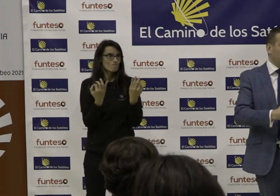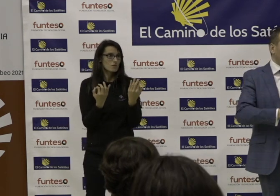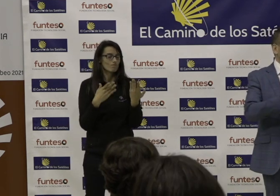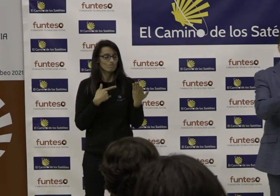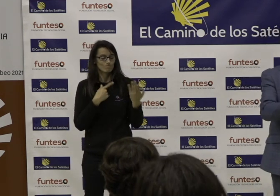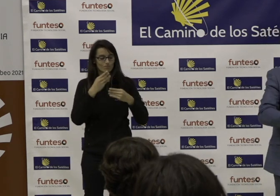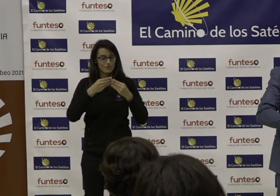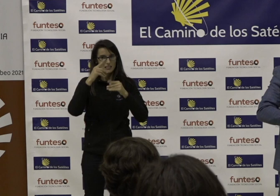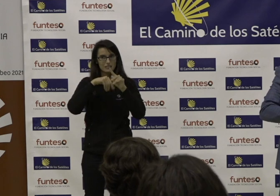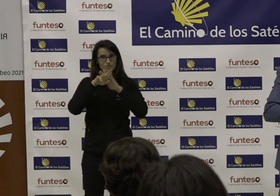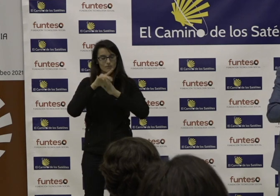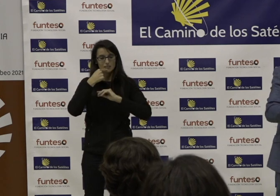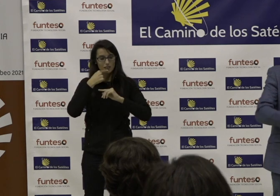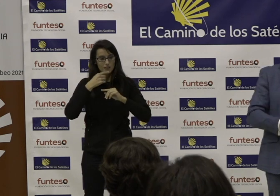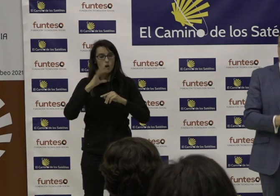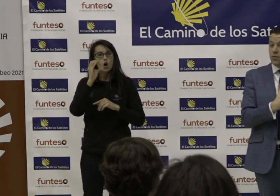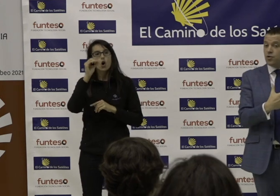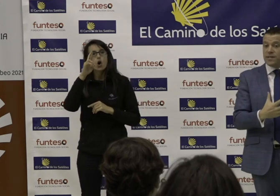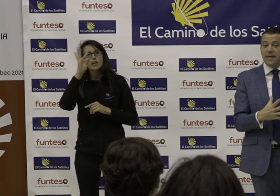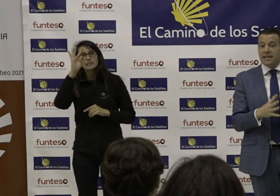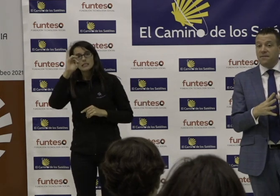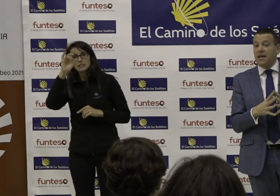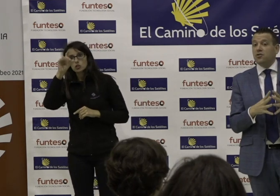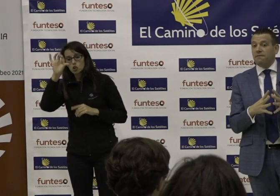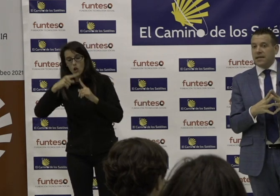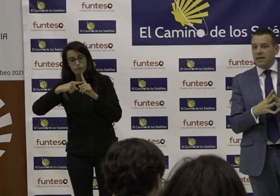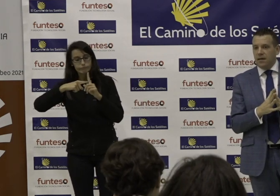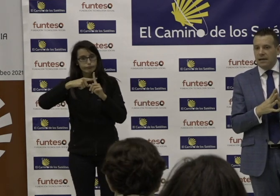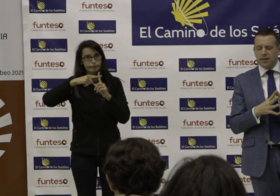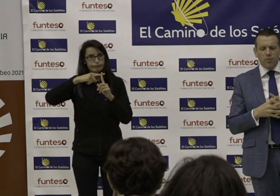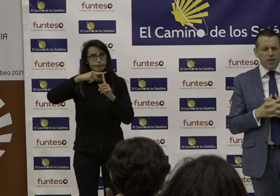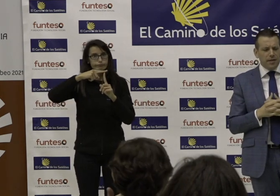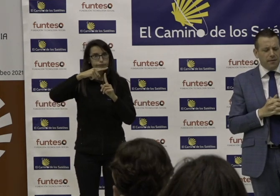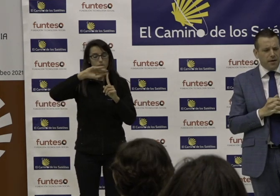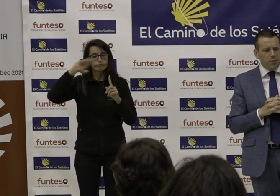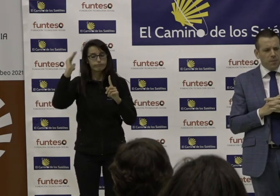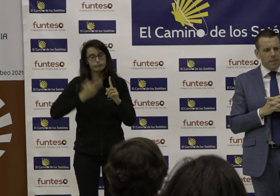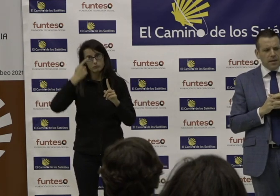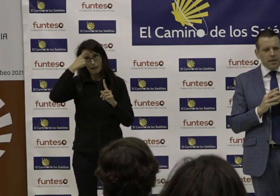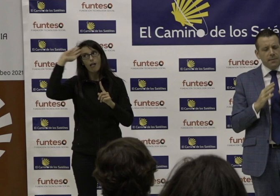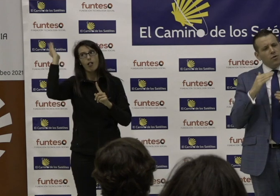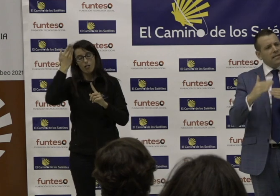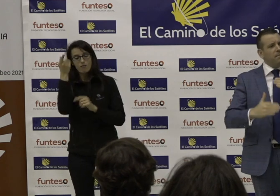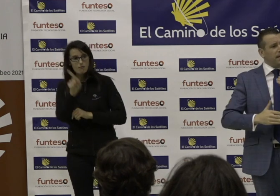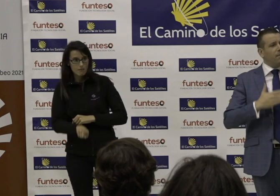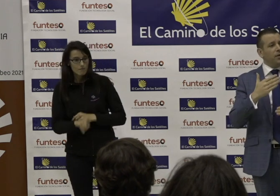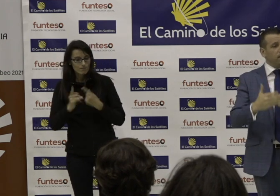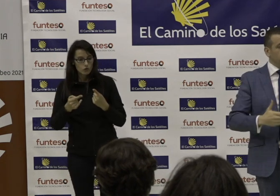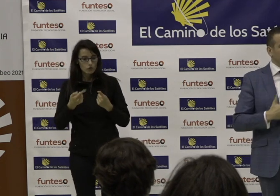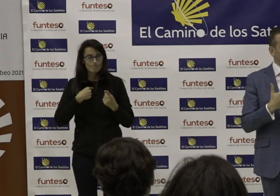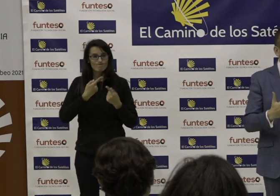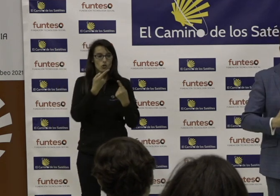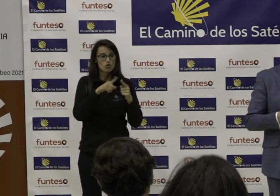se produce, bueno, pues sube el nivel de cortisol, suben unos niveles que al final nos afecta al ser humano y al cerebro. Y entonces empiezan a